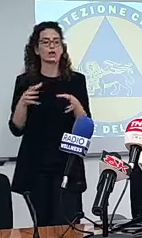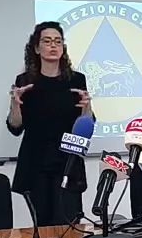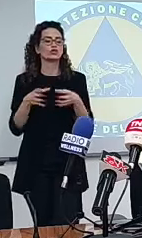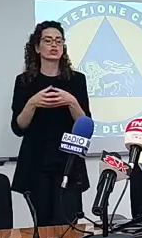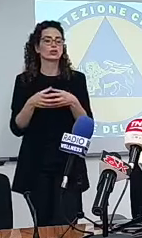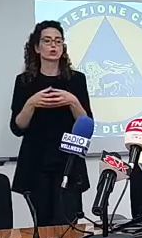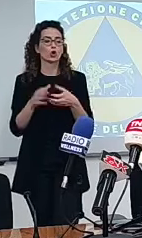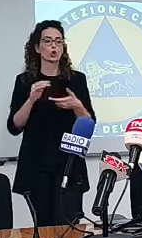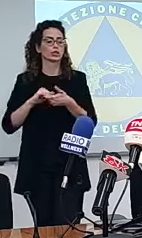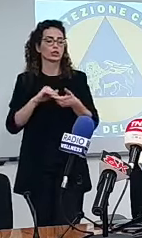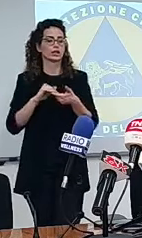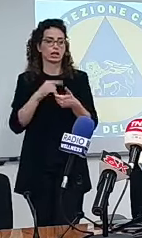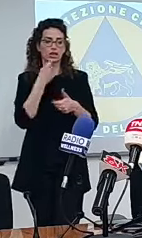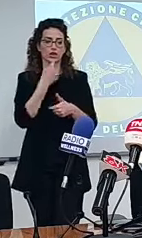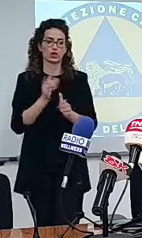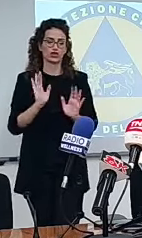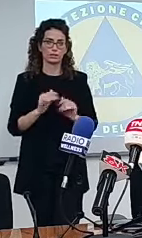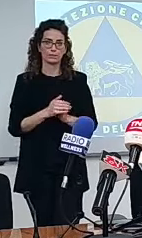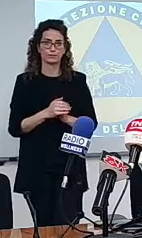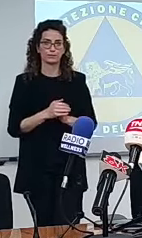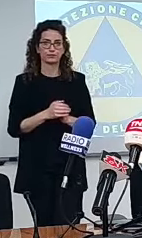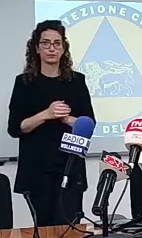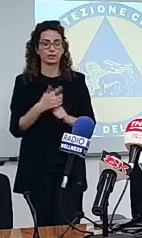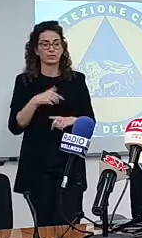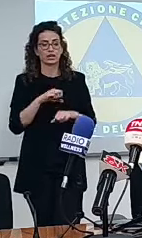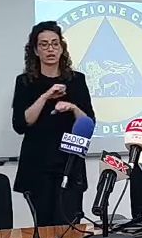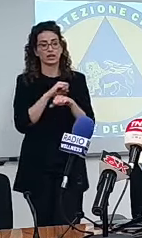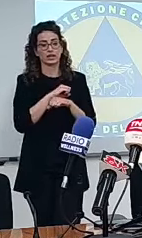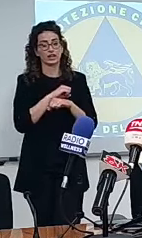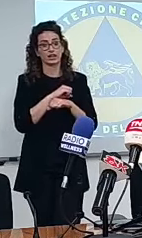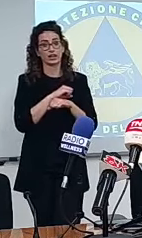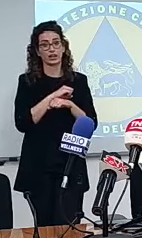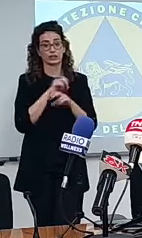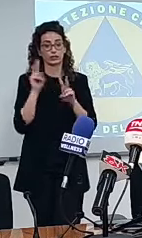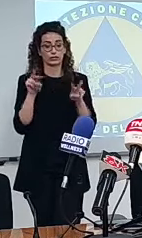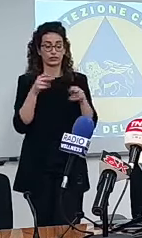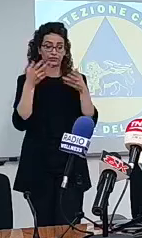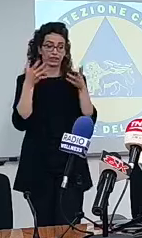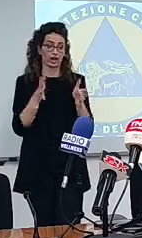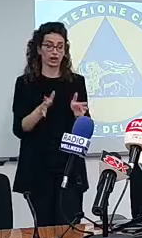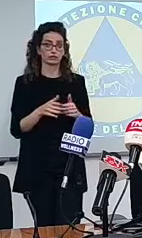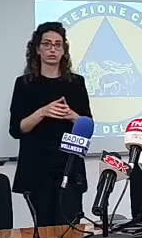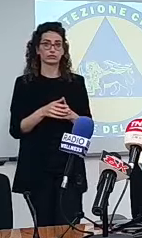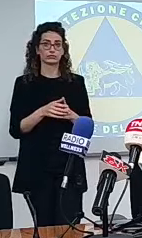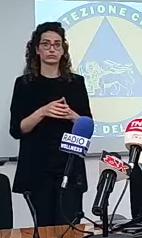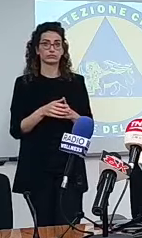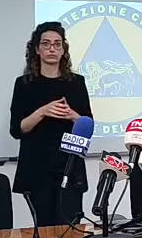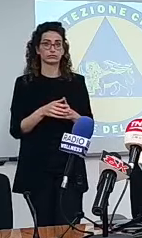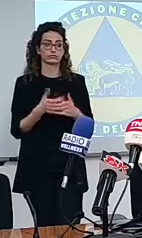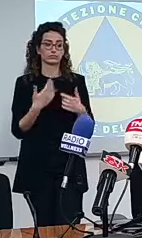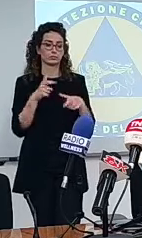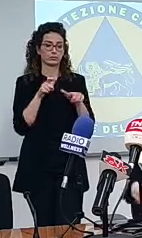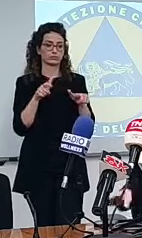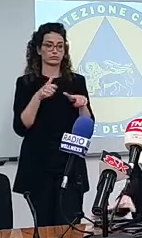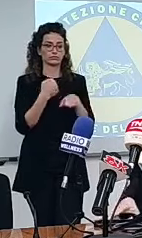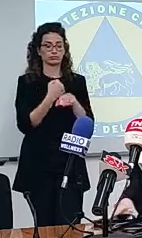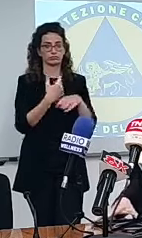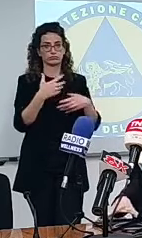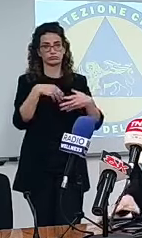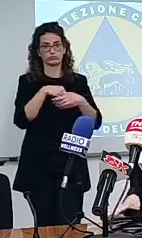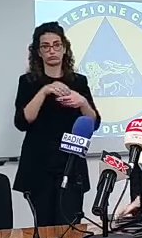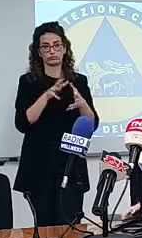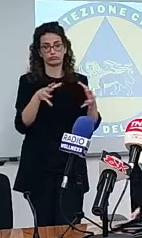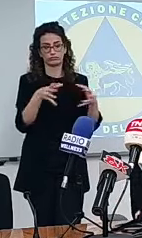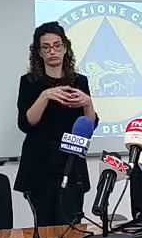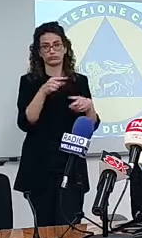cioè non siamo noi, cioè, quindi penso sia un censimento fatto realmente tra gli operatori del settore. Lo chiediamo, penso ci